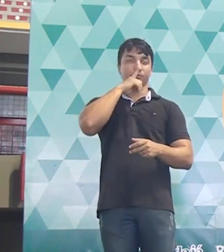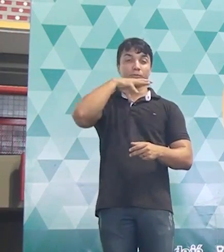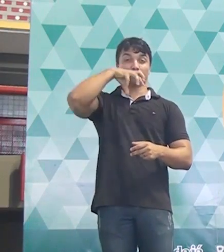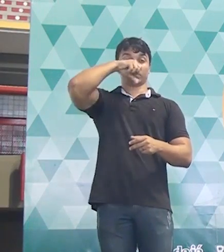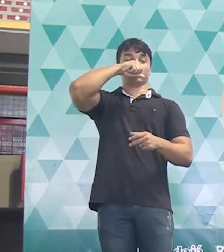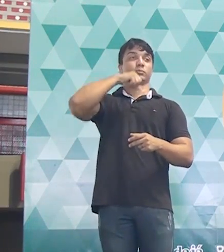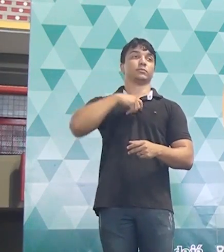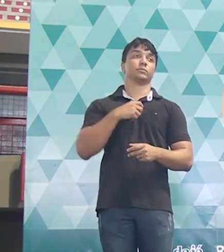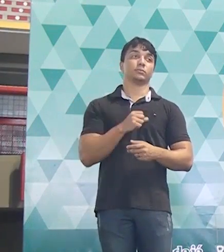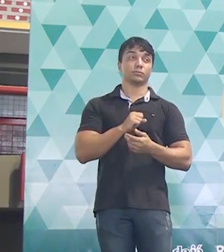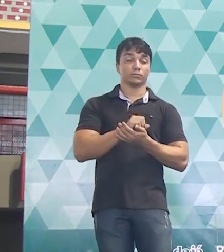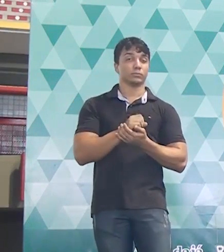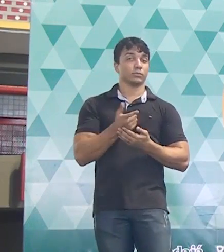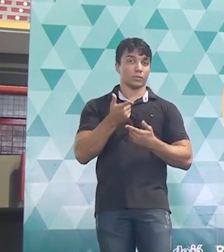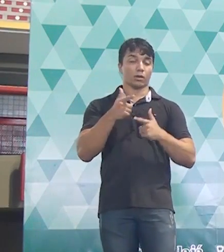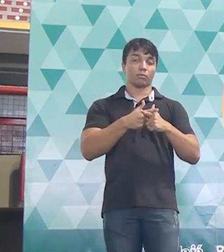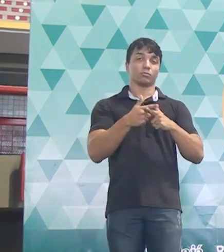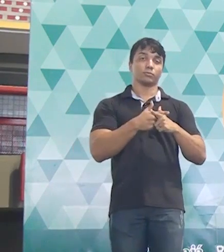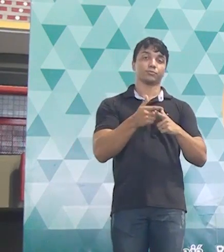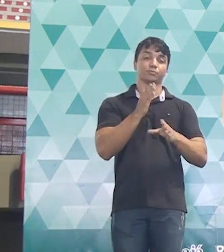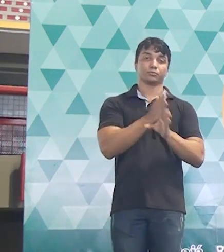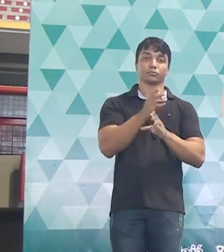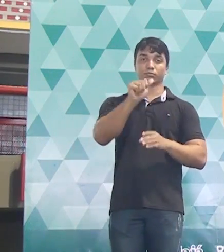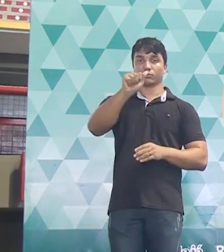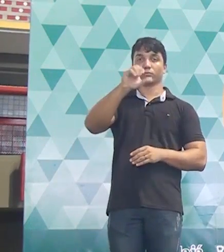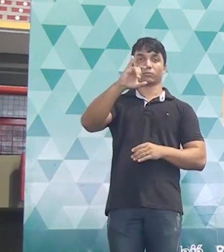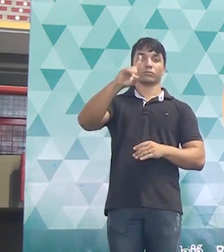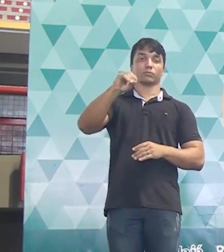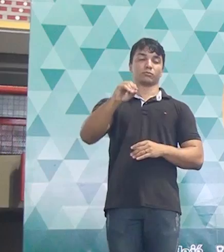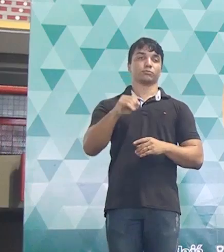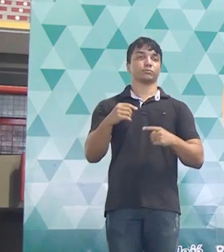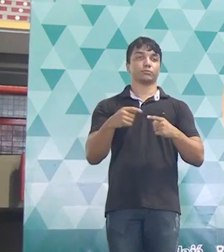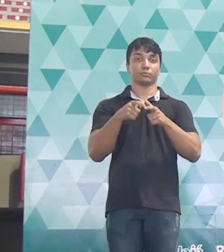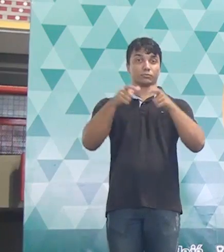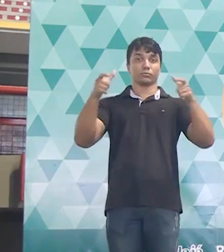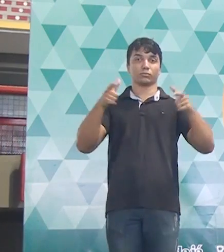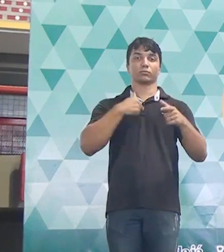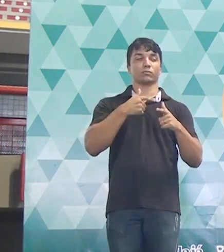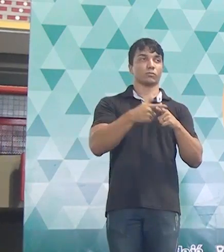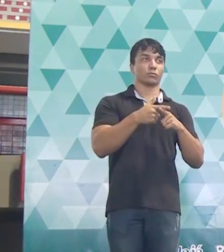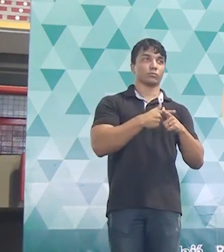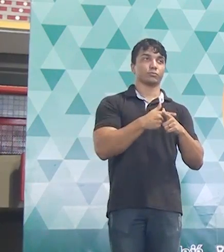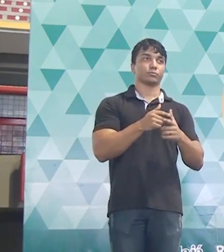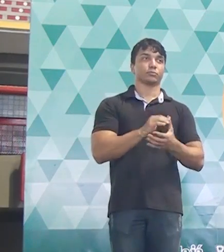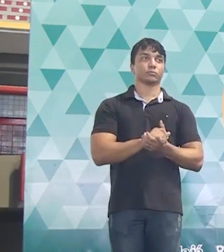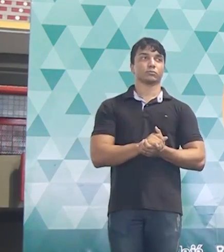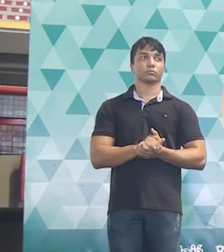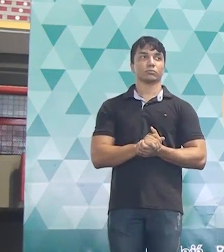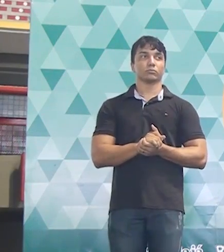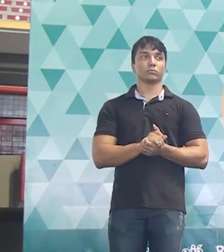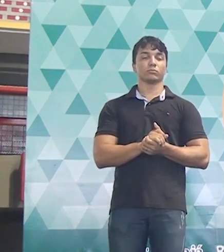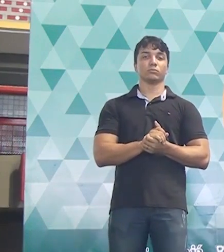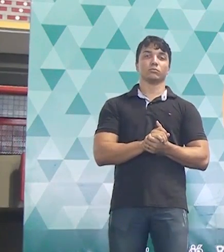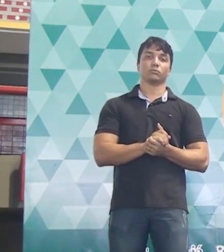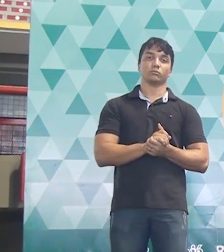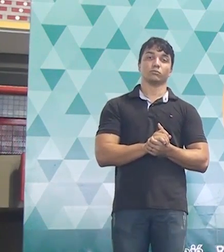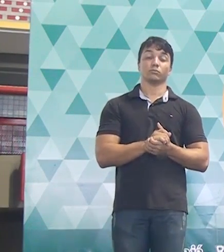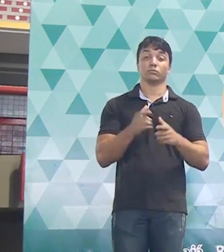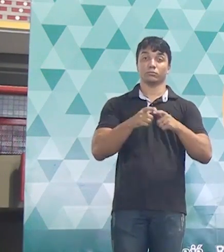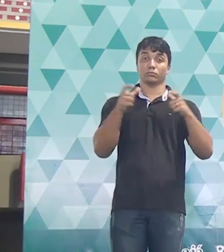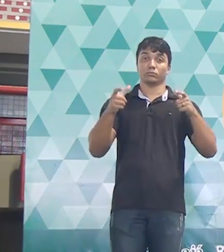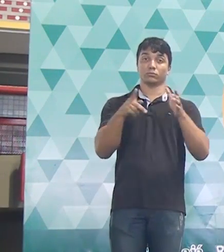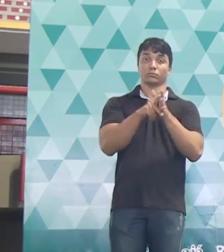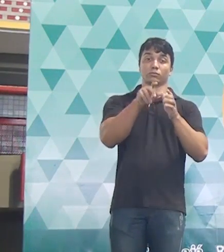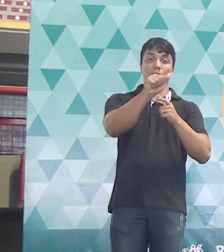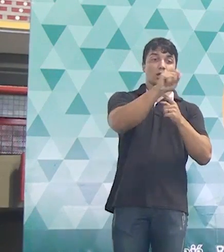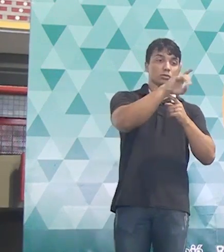inalados. Inalar vapor de material ácido é perigoso, porque a maioria é corrosiva. Bom, mas continuando, a maioria dos ácidos